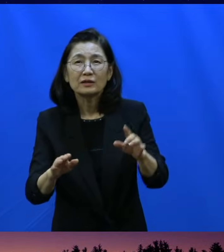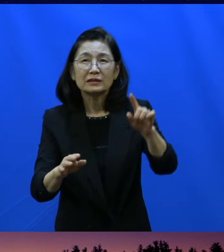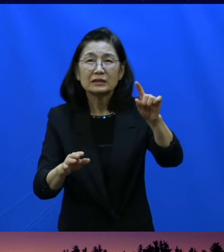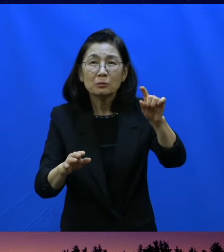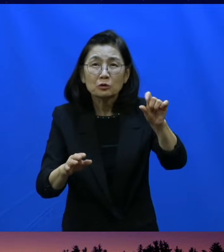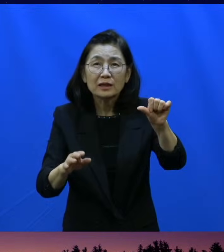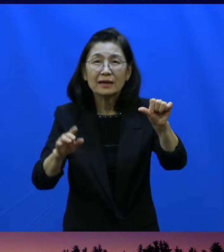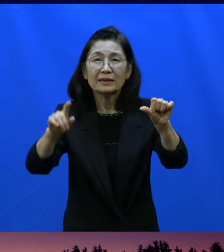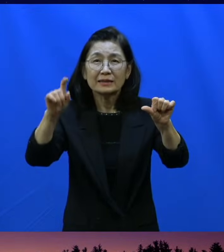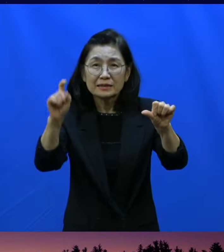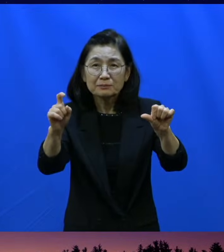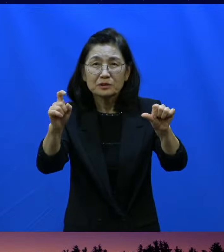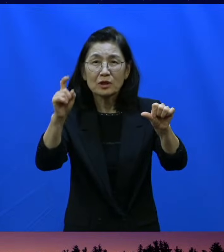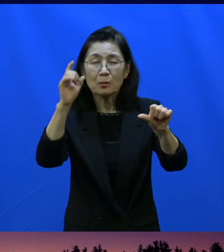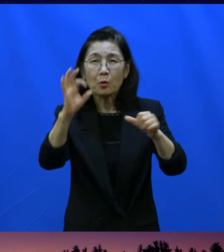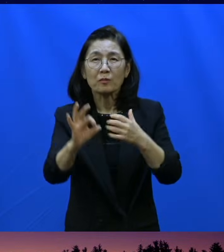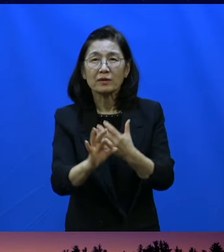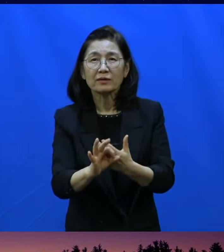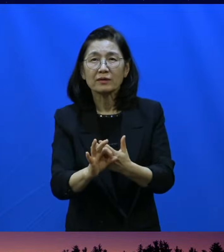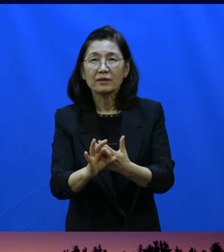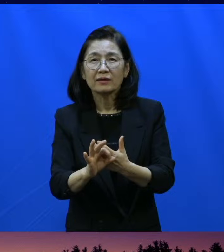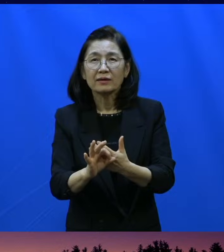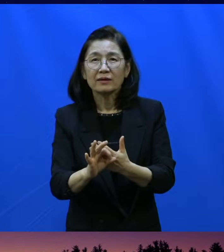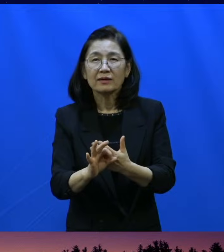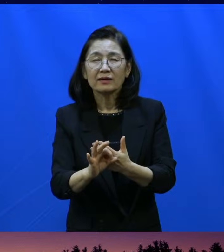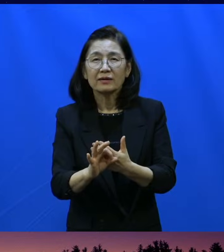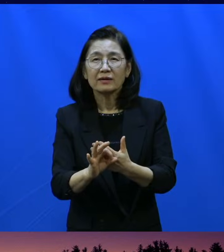한 구절 안에 몇 번 나올까요?